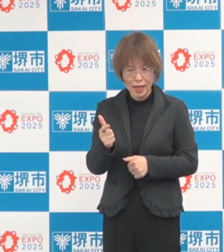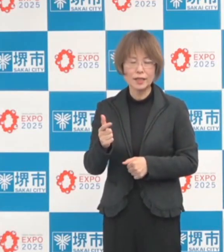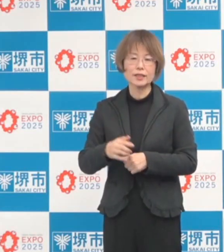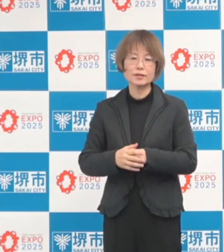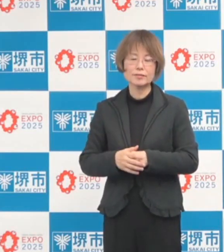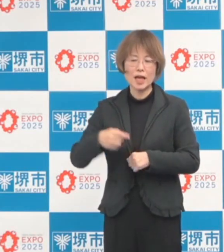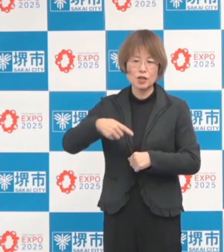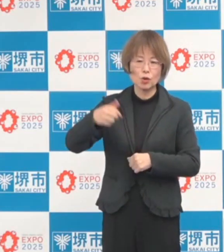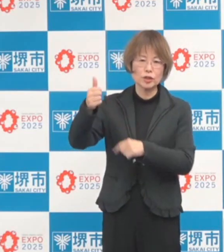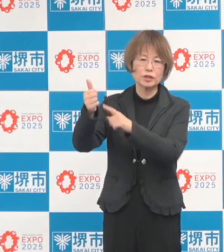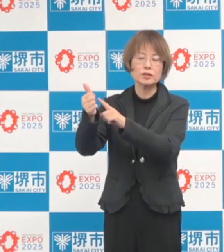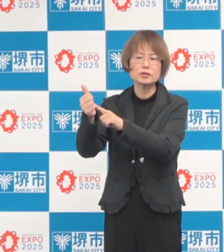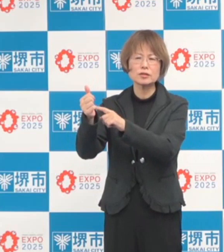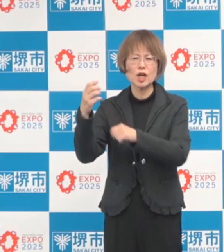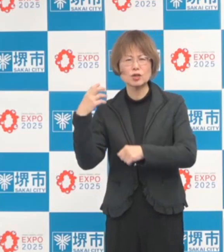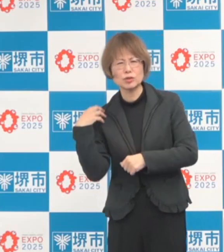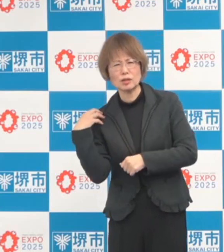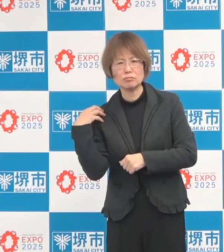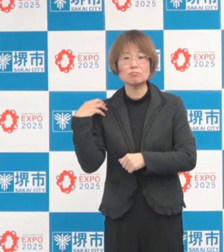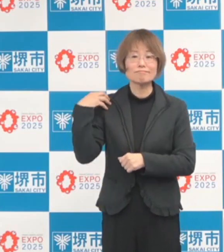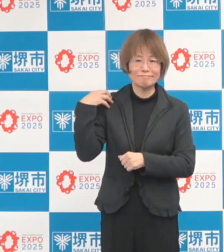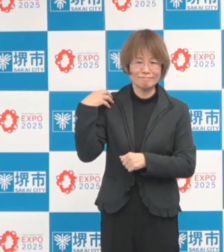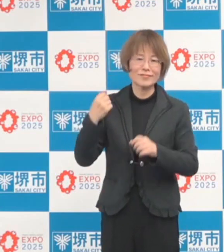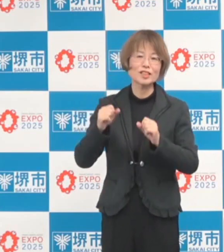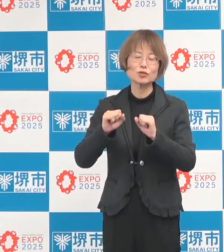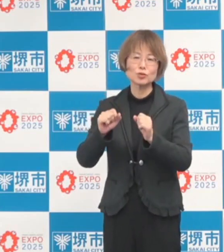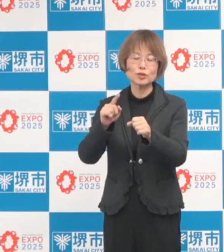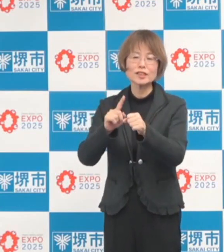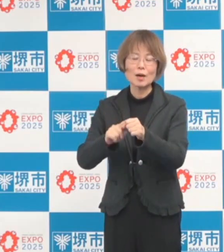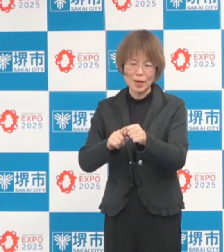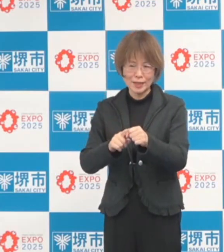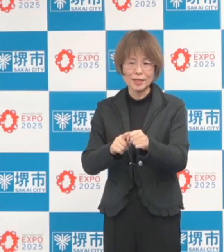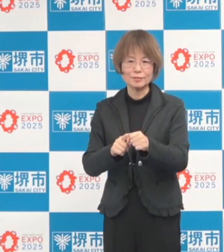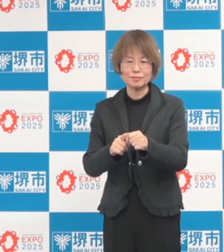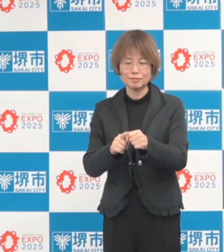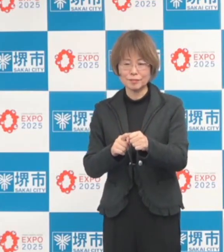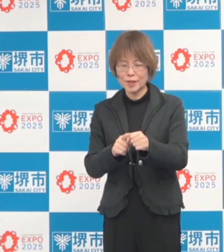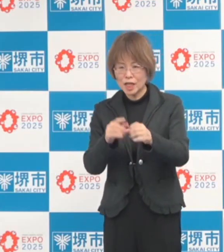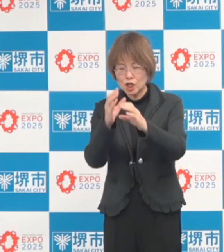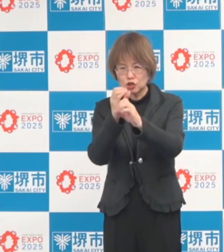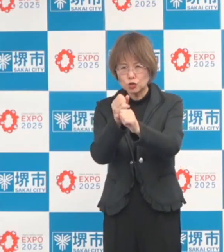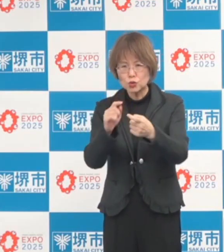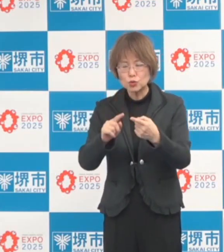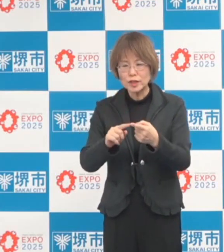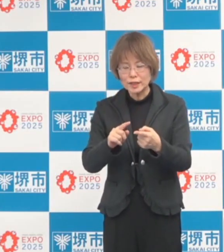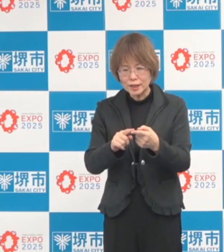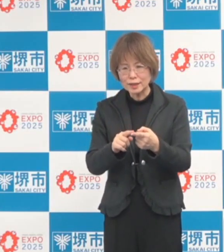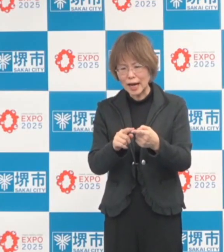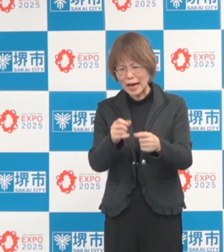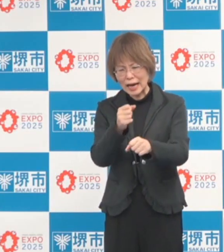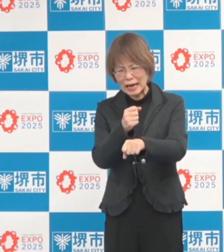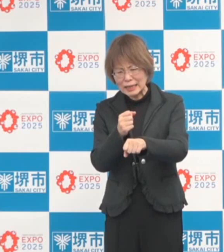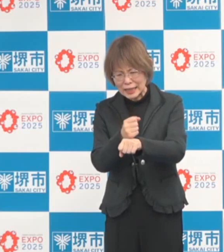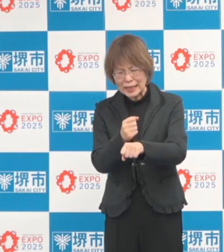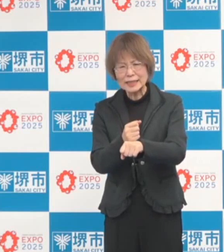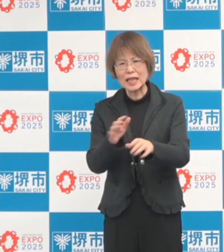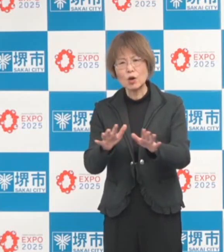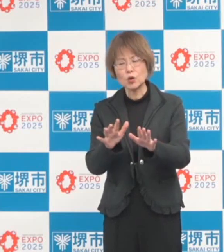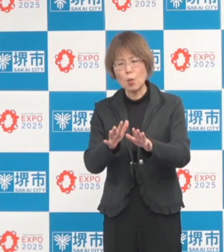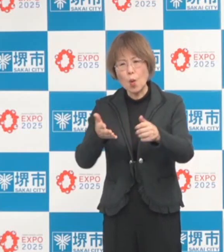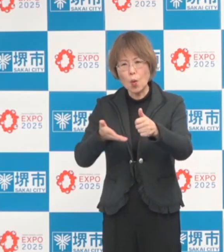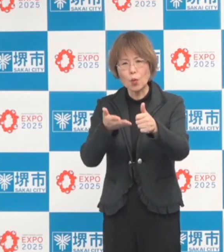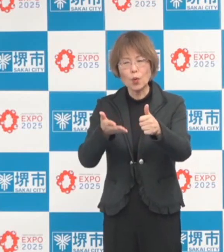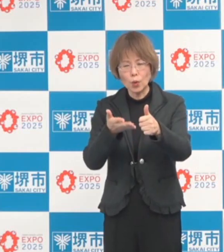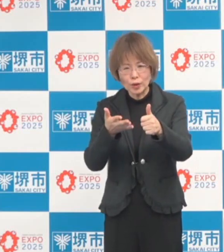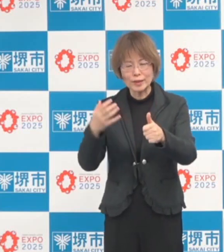の負担軽減を図るため、スポット的な支援者や配慮を要する子どもに対応する保育教諭等の雇